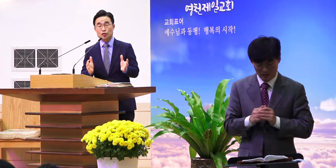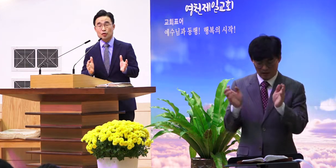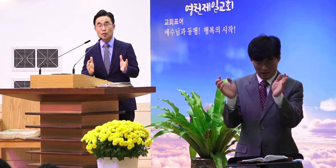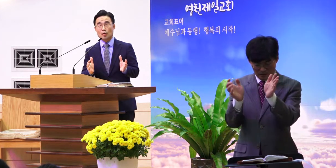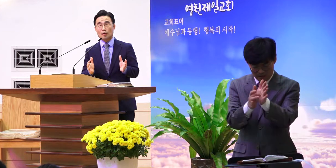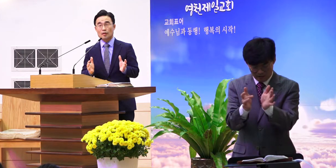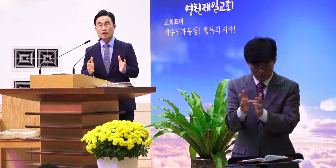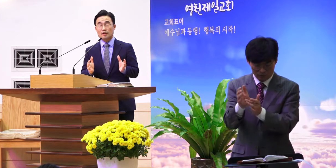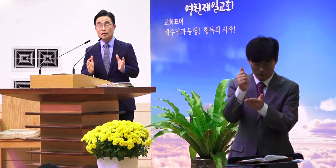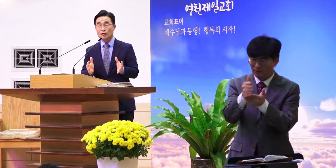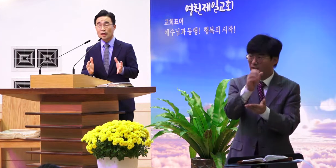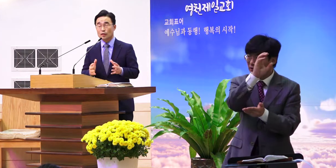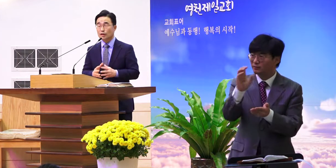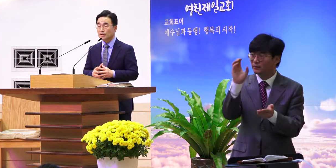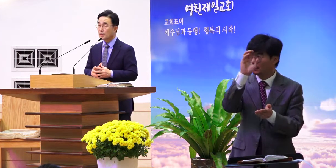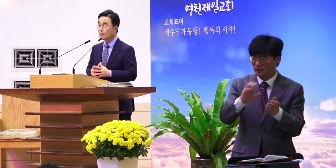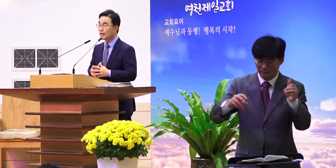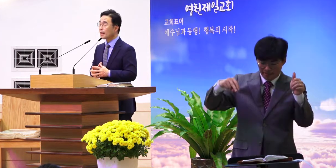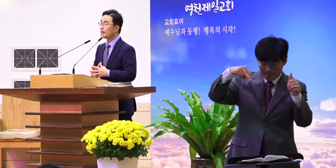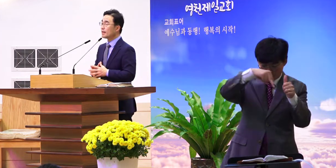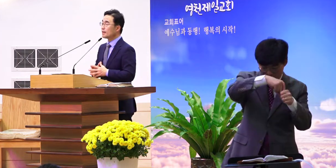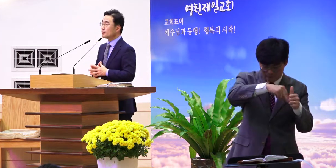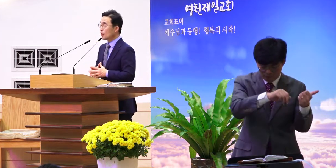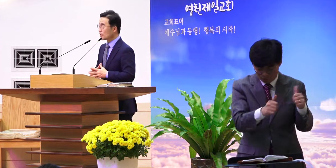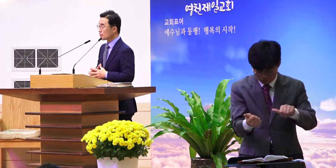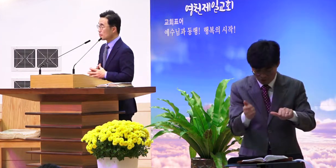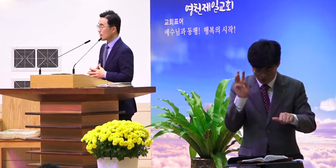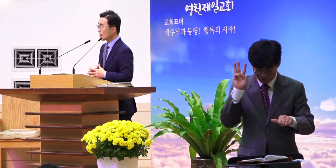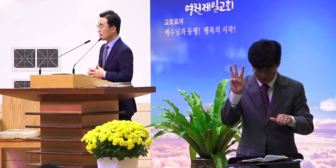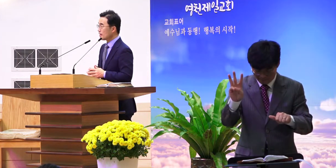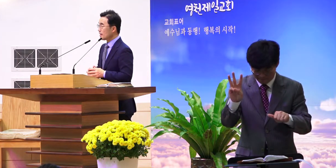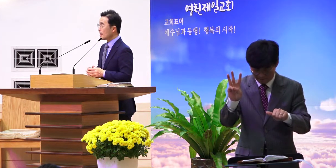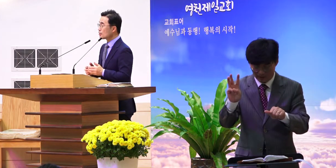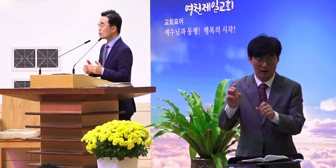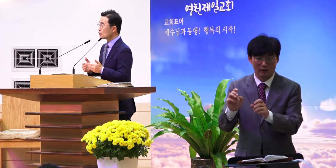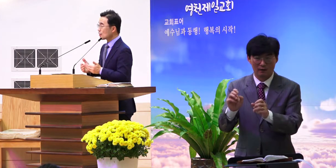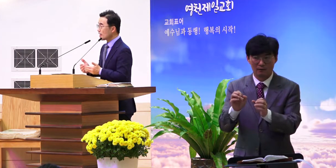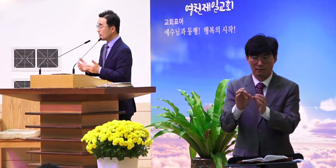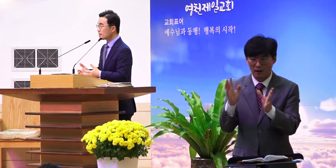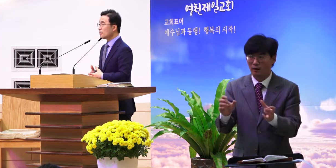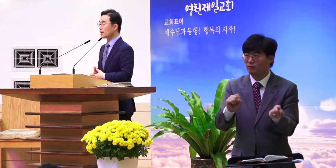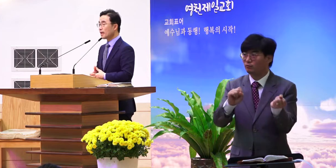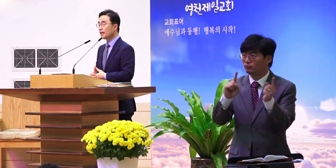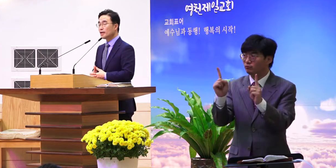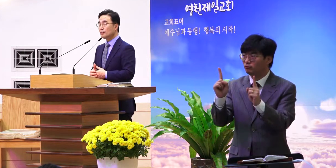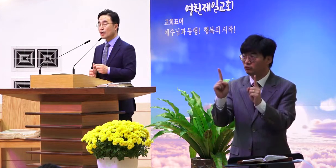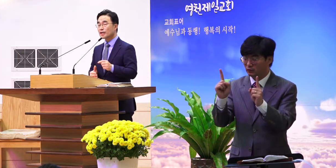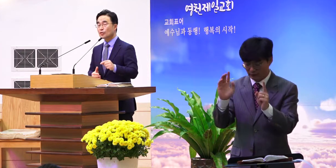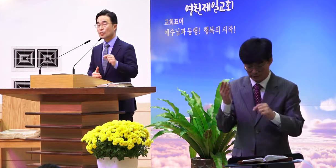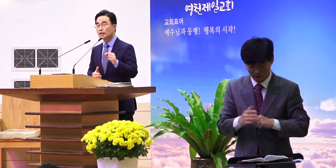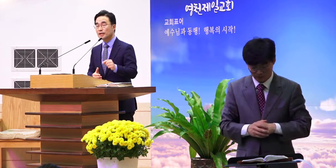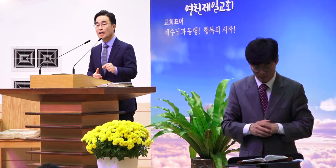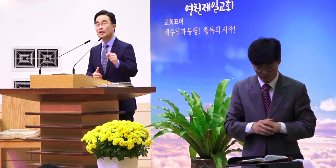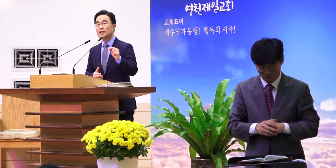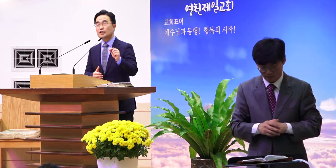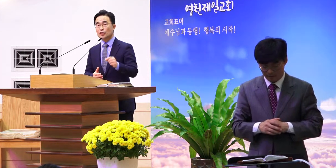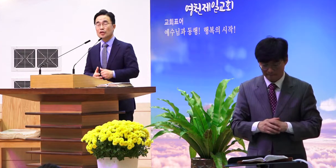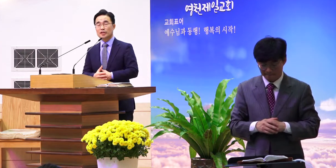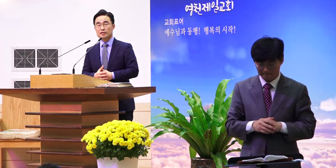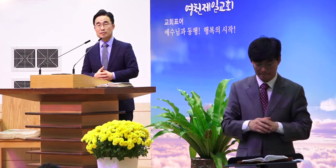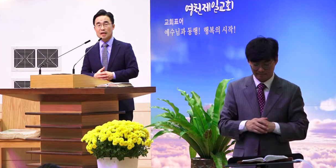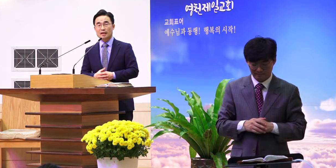박혀 죽으시고 성경에 기록대로 3일 만에 부활하셨습니다. 안식 후 첫날 이른 새벽에 부활하셨고